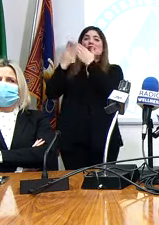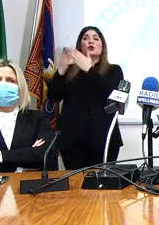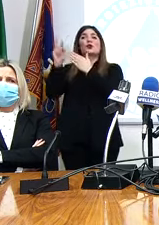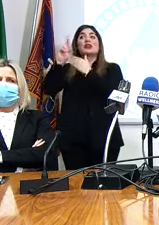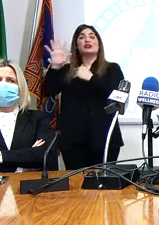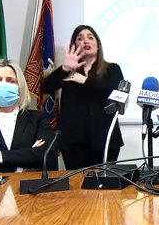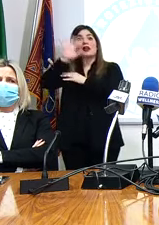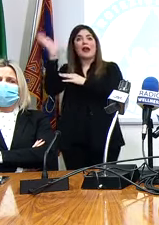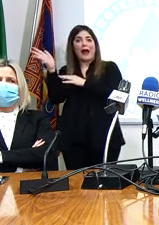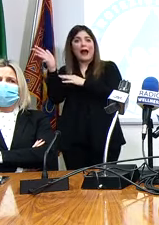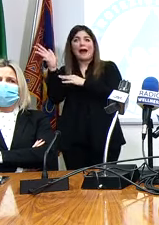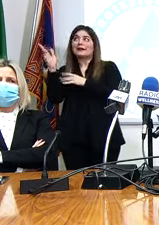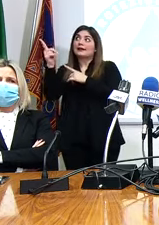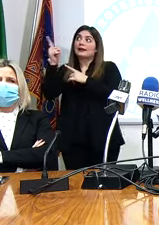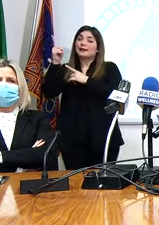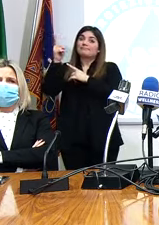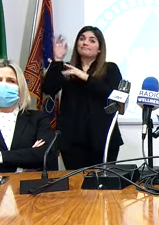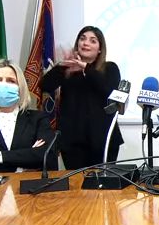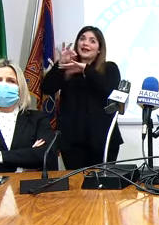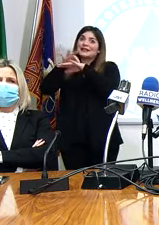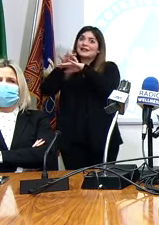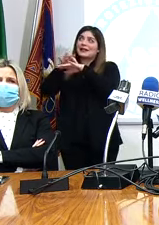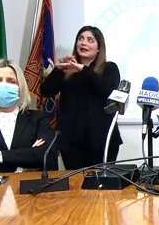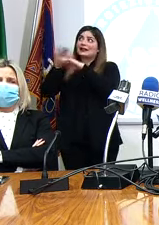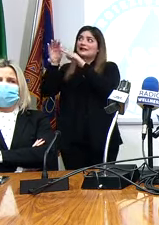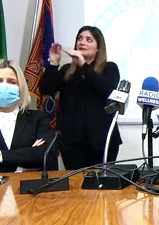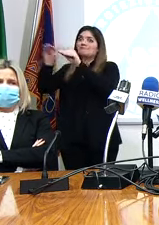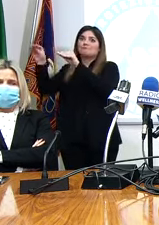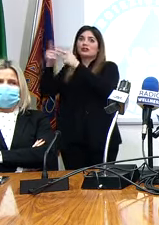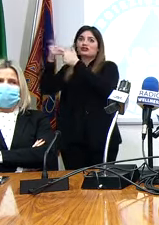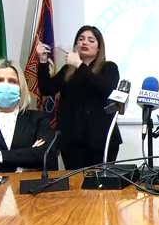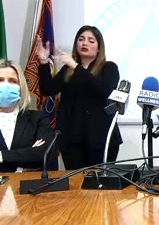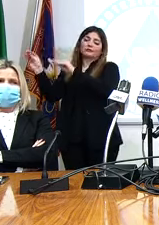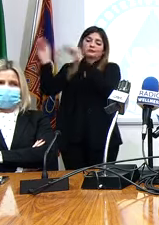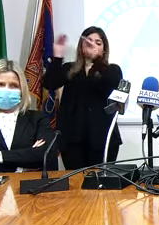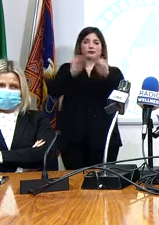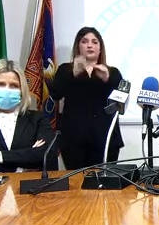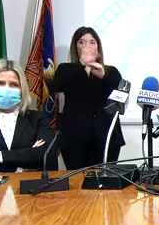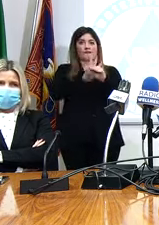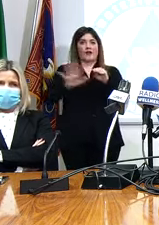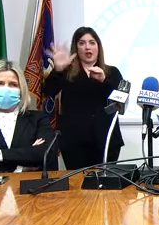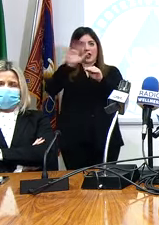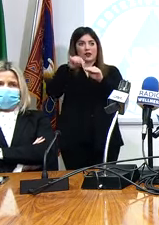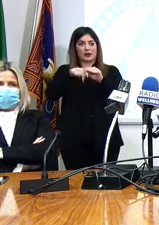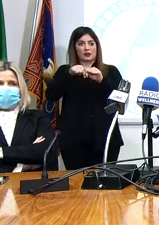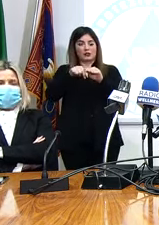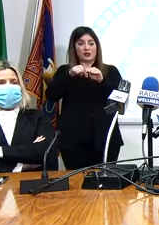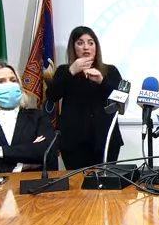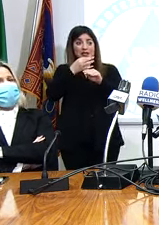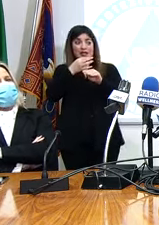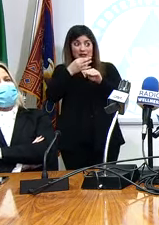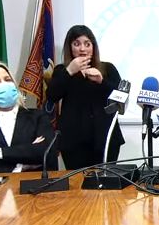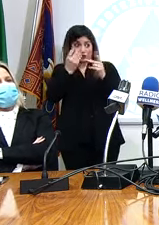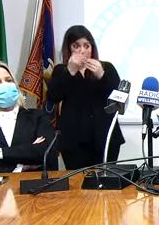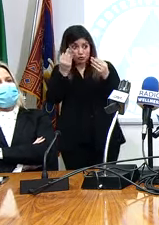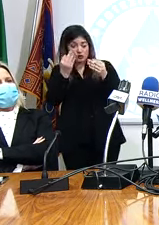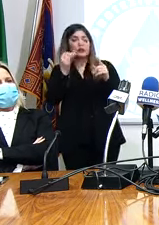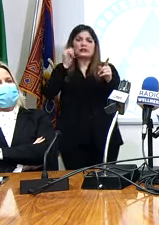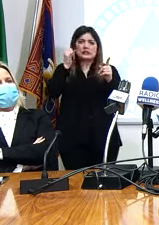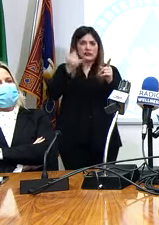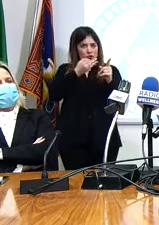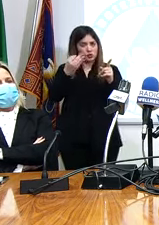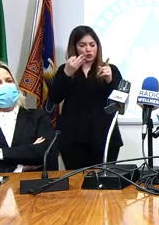alcuni pazienti che non trovavano spazio nelle regioni limitrofe, mi pare di aver capito. Allora, nel momento in cui il